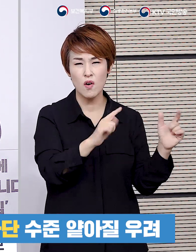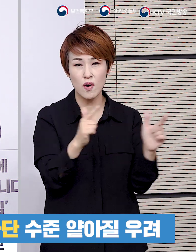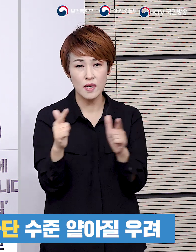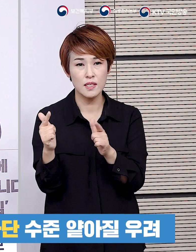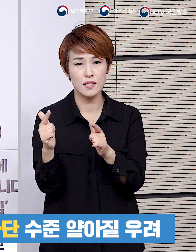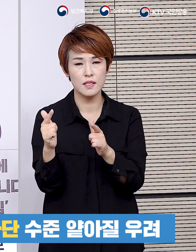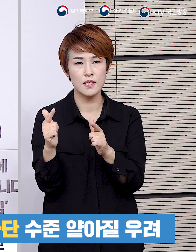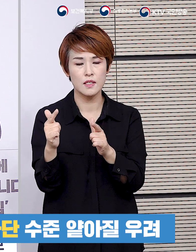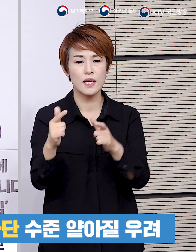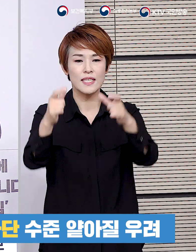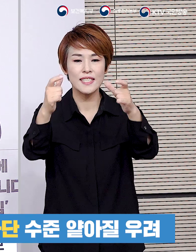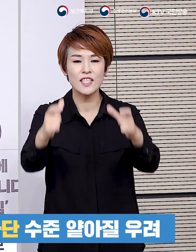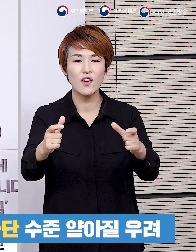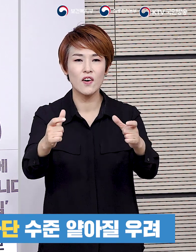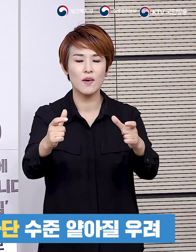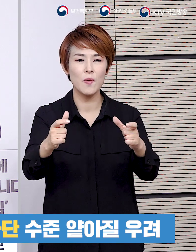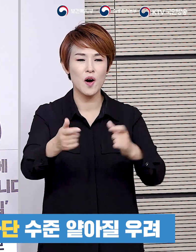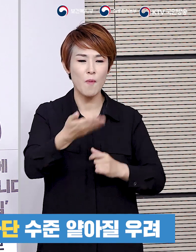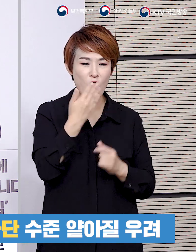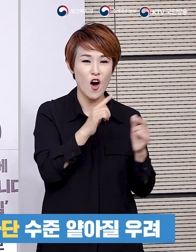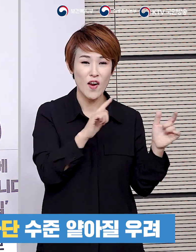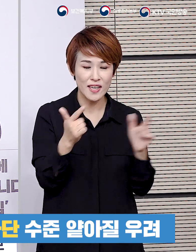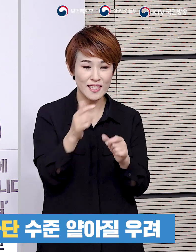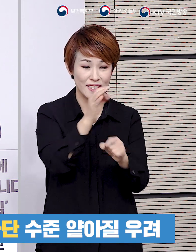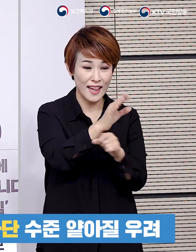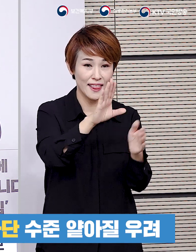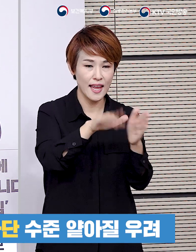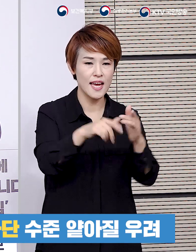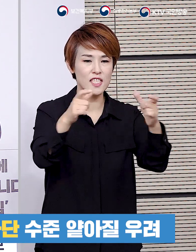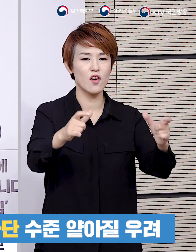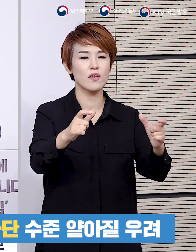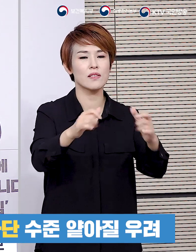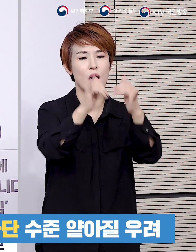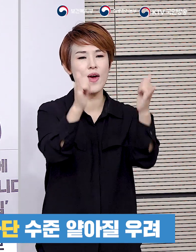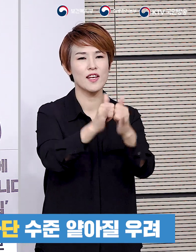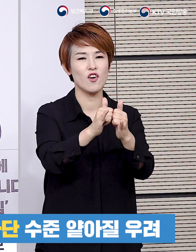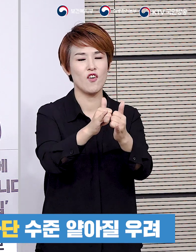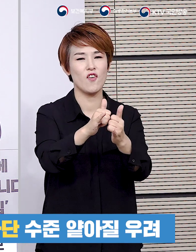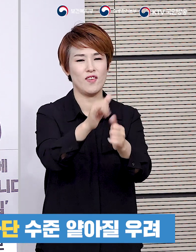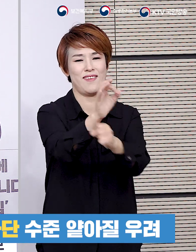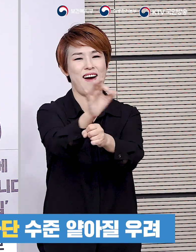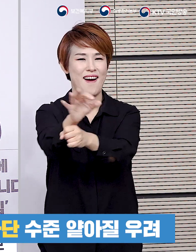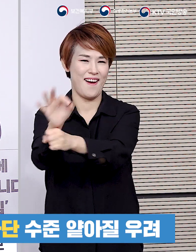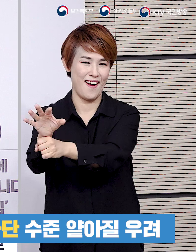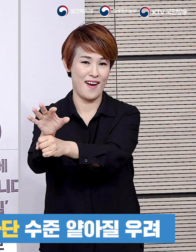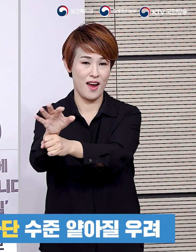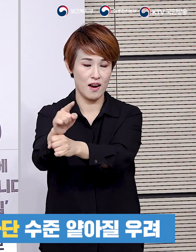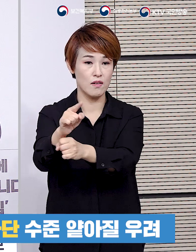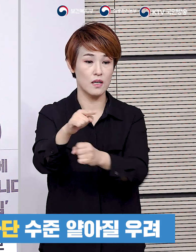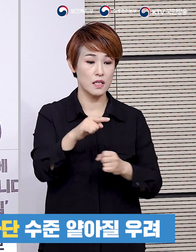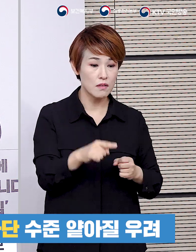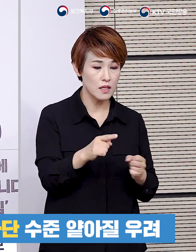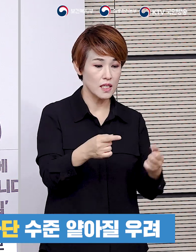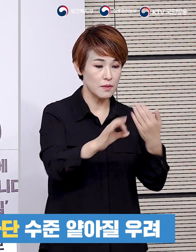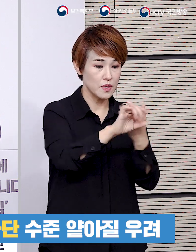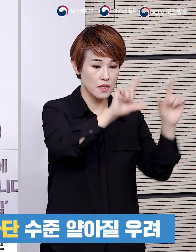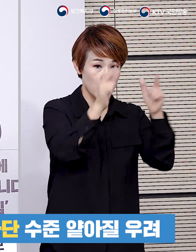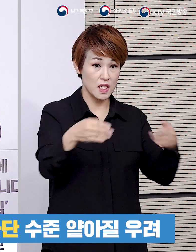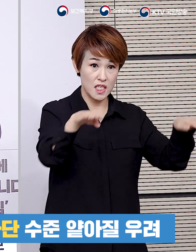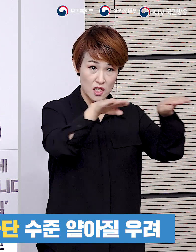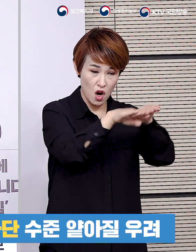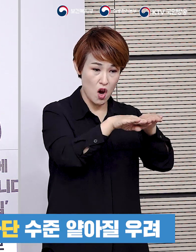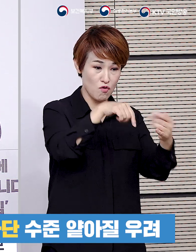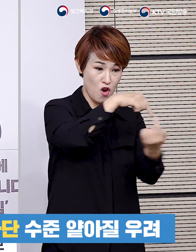것들을 최대한 지역사회로부터 조달하도록 함으로써 가능하다면 이러한 시설의 운영이